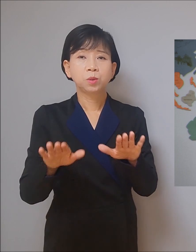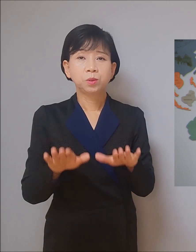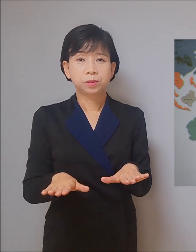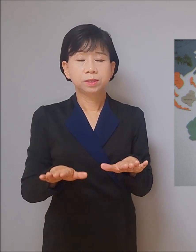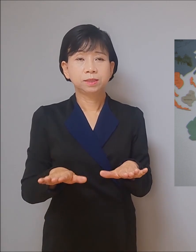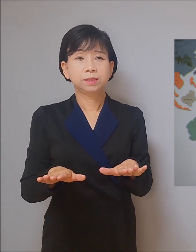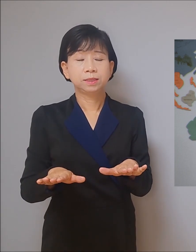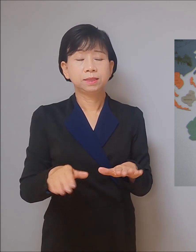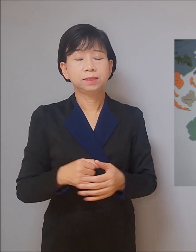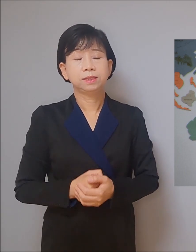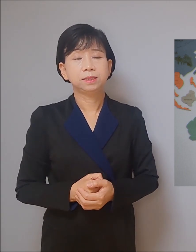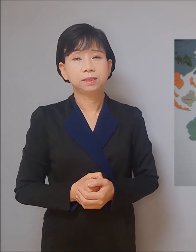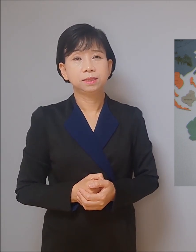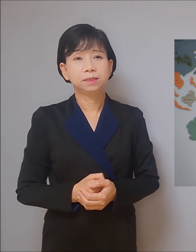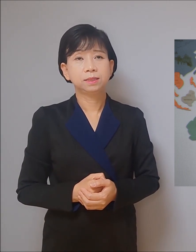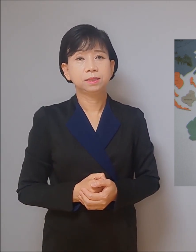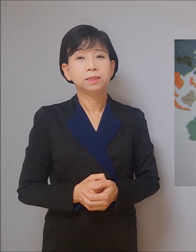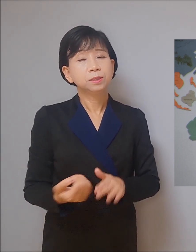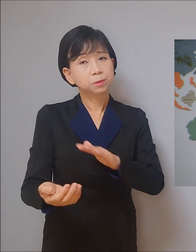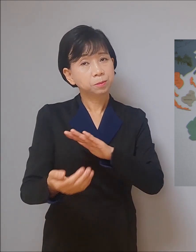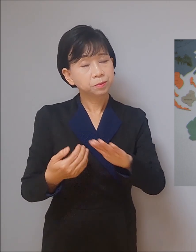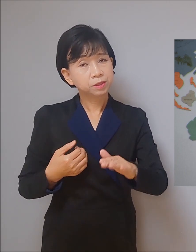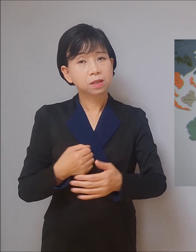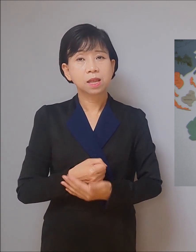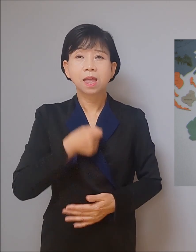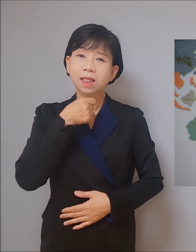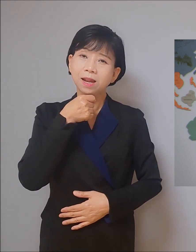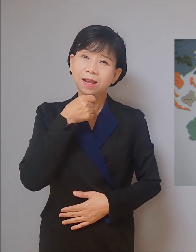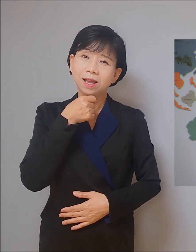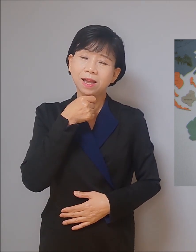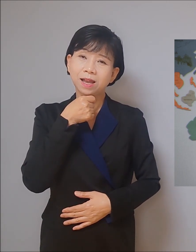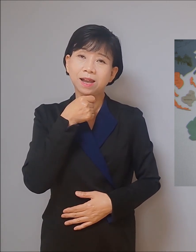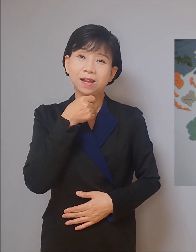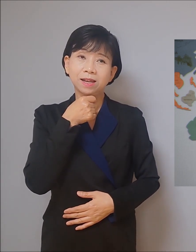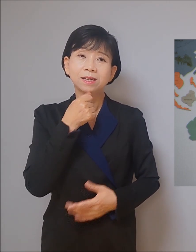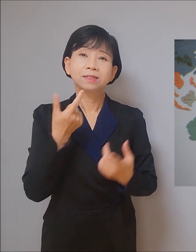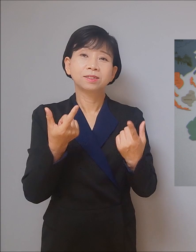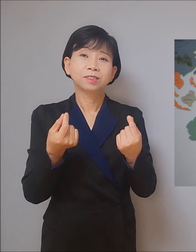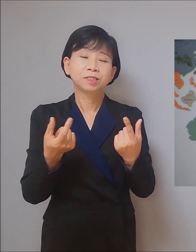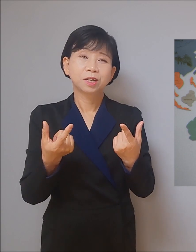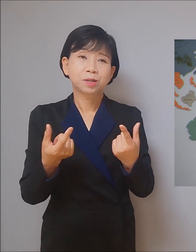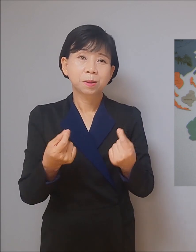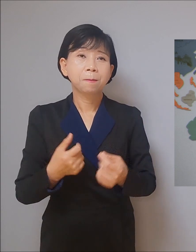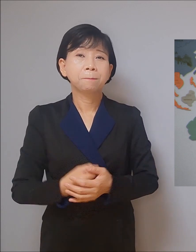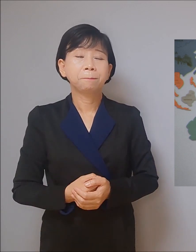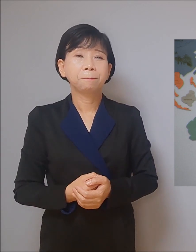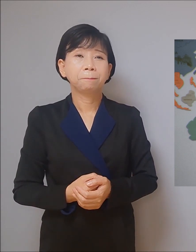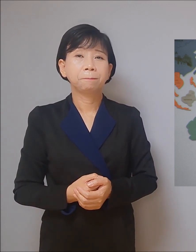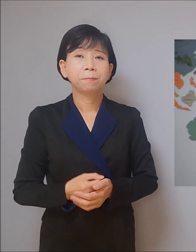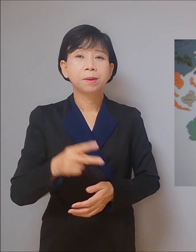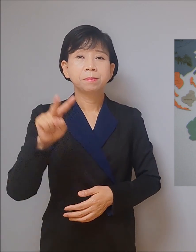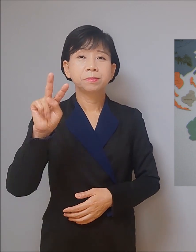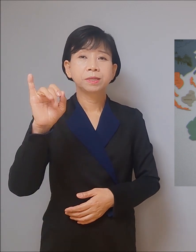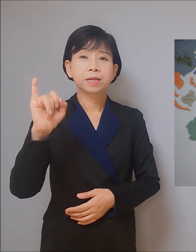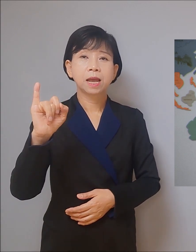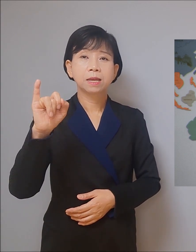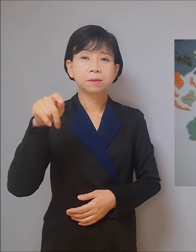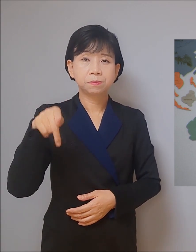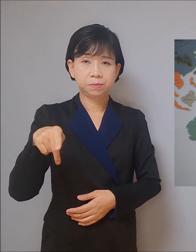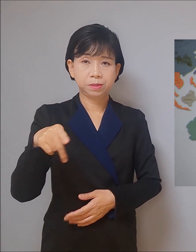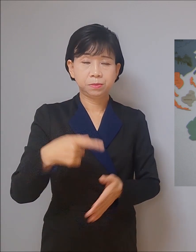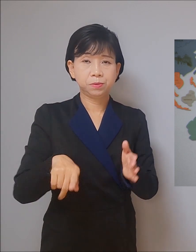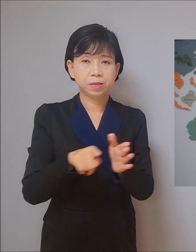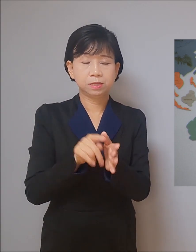오늘 우리 조금 전에도 우리 나레이터가 말씀을 해주셨는데요. 우리 VIP들을 위해서